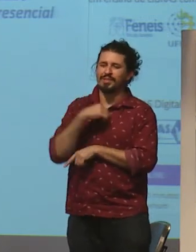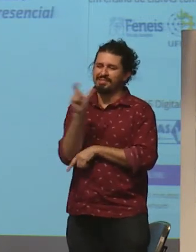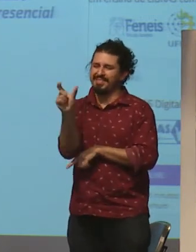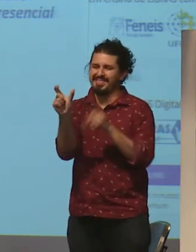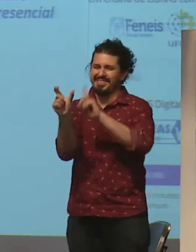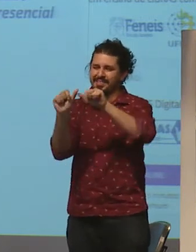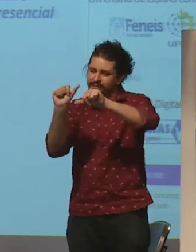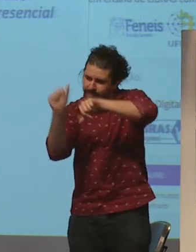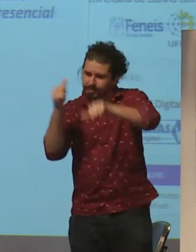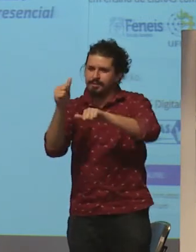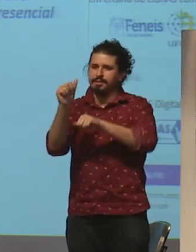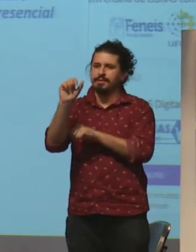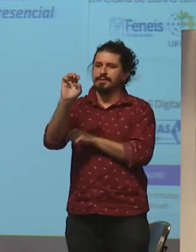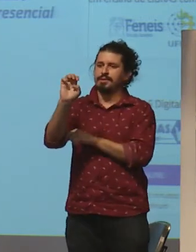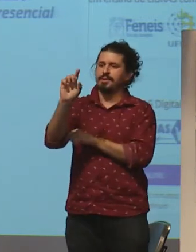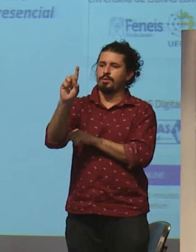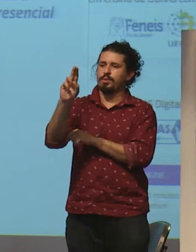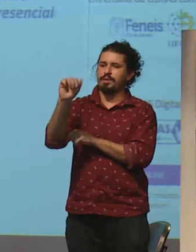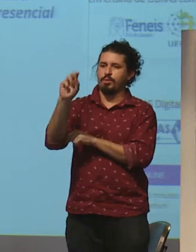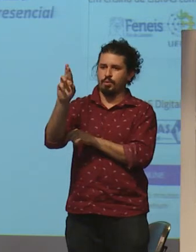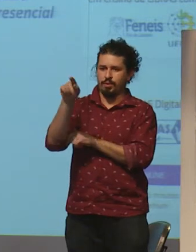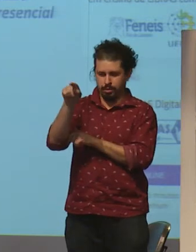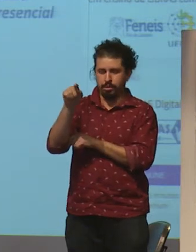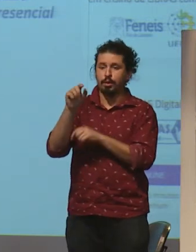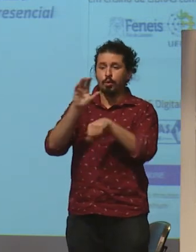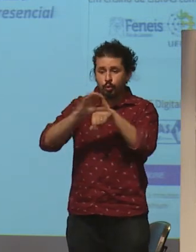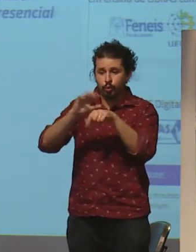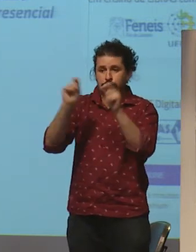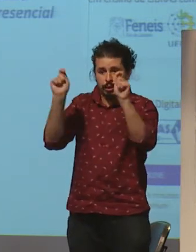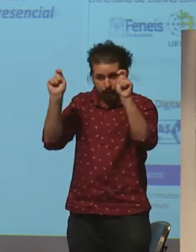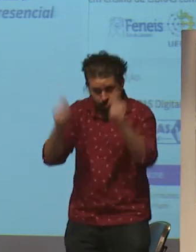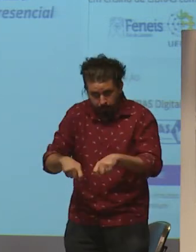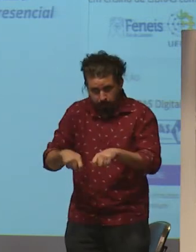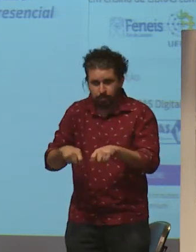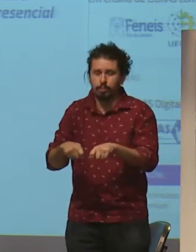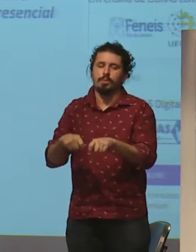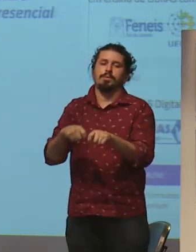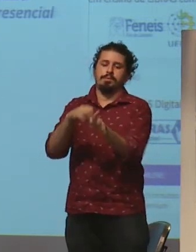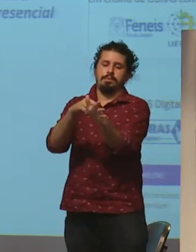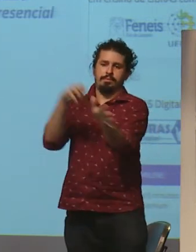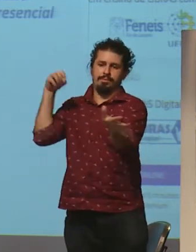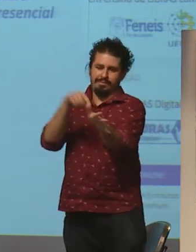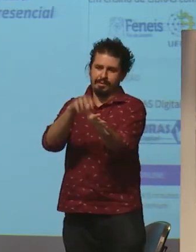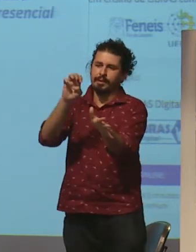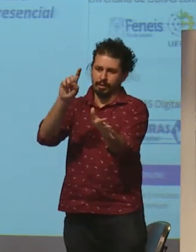Os instrutores, né? A gente tirou essa palavra de instrutor e colocou a palavra de educador. Entendeu? Esse